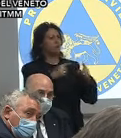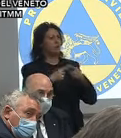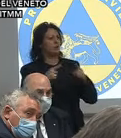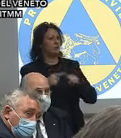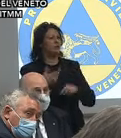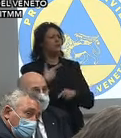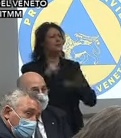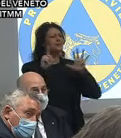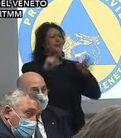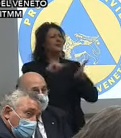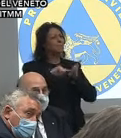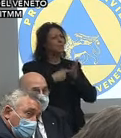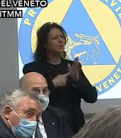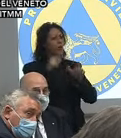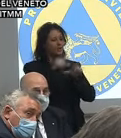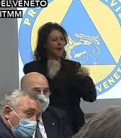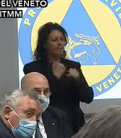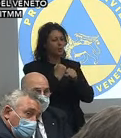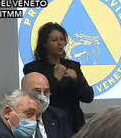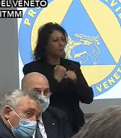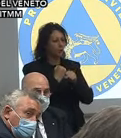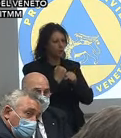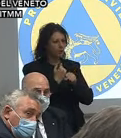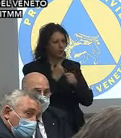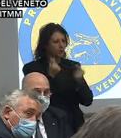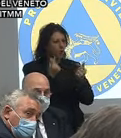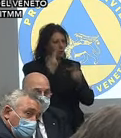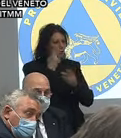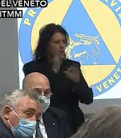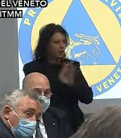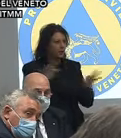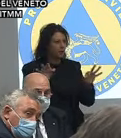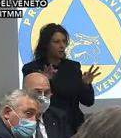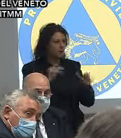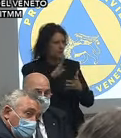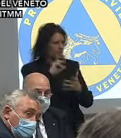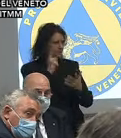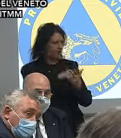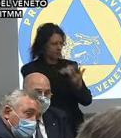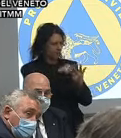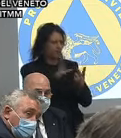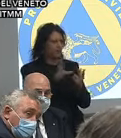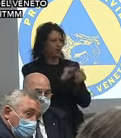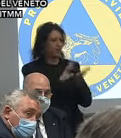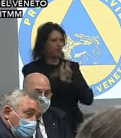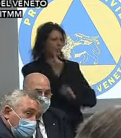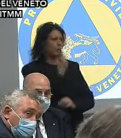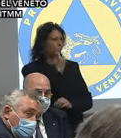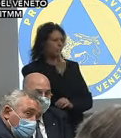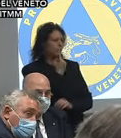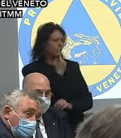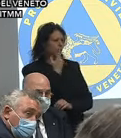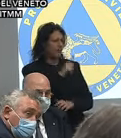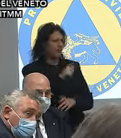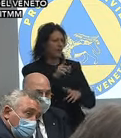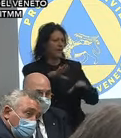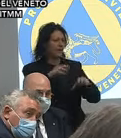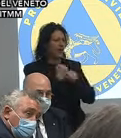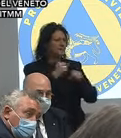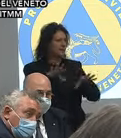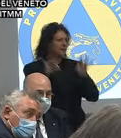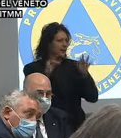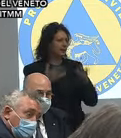di lavoratori che rischiano di non vedere un euro. Non sarebbe opportuno unificare tutto in un unico strumento come la... Sì. Condivido, però